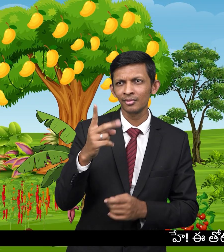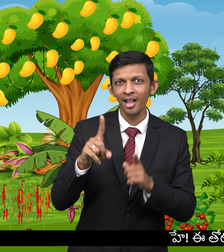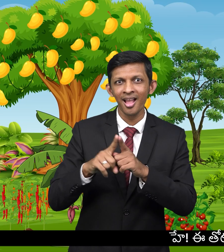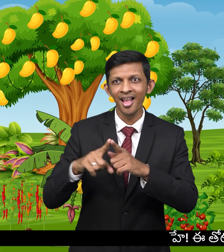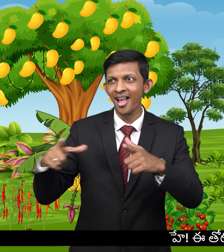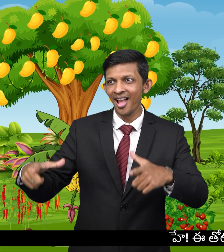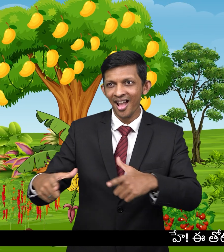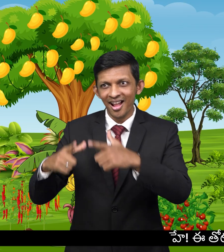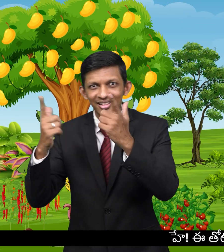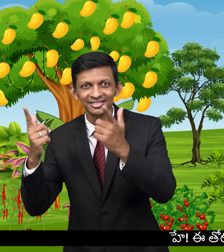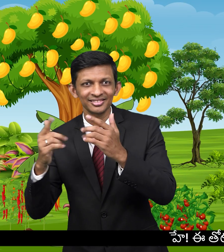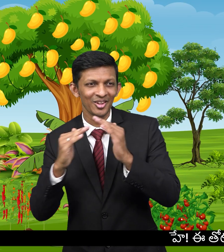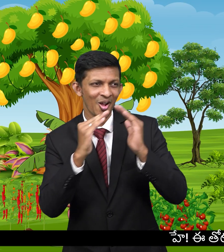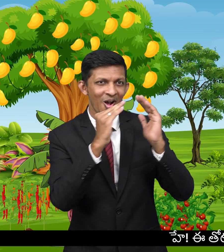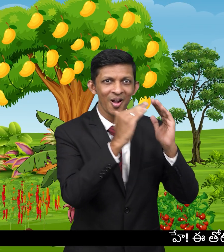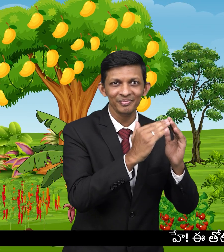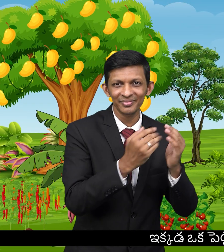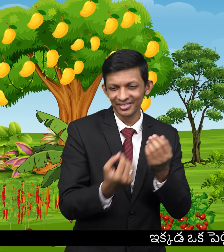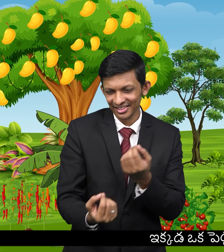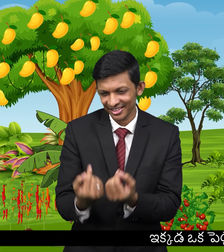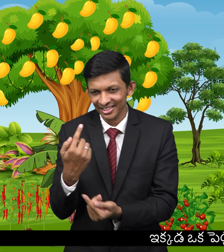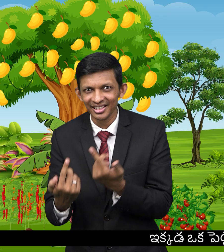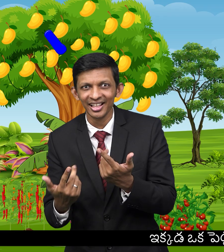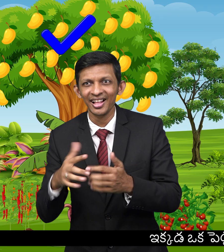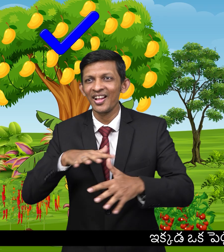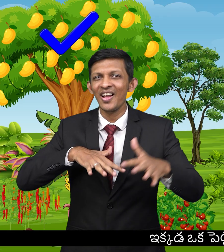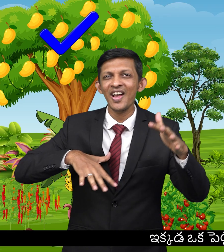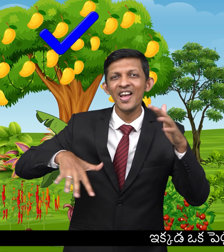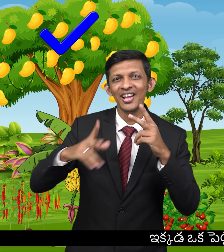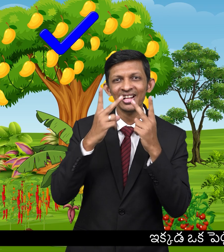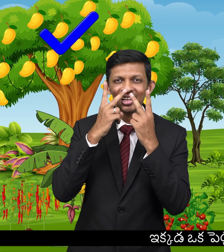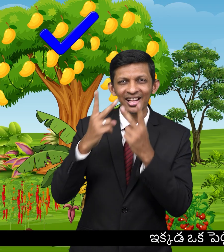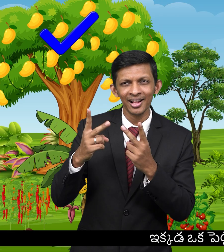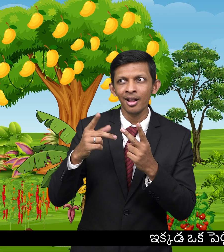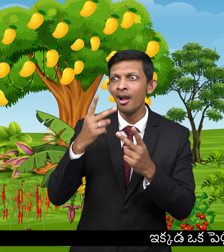హే, ఈ తోటని చూడు. ఇక్కడ ఒక పెద్ద మామిడి చెట్టు,